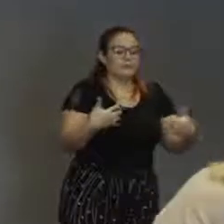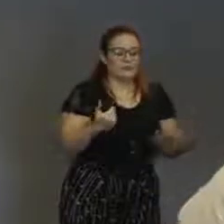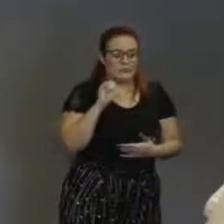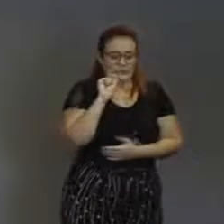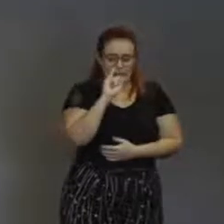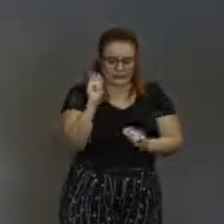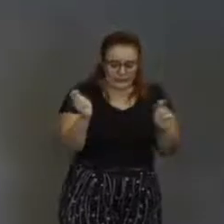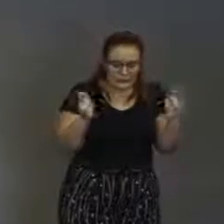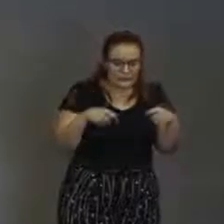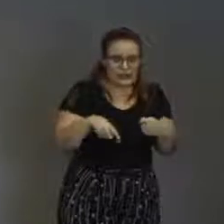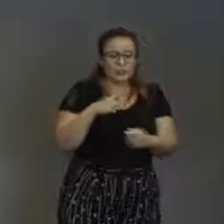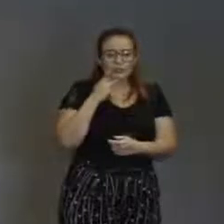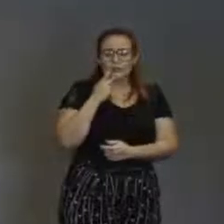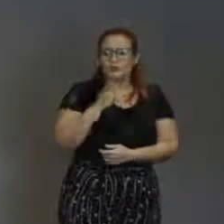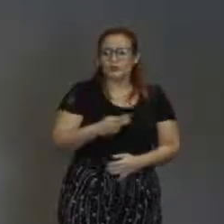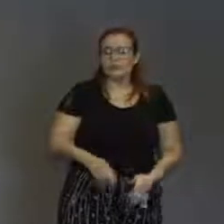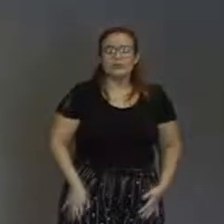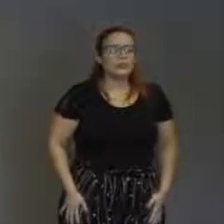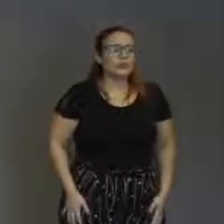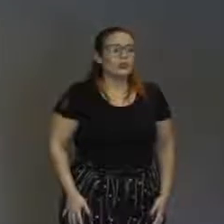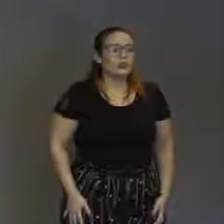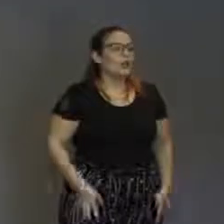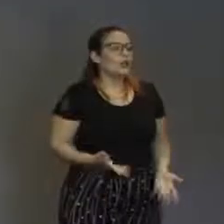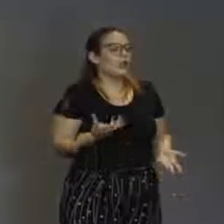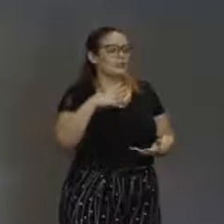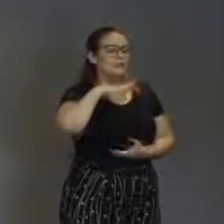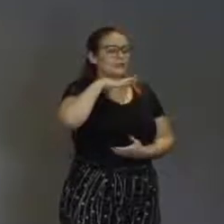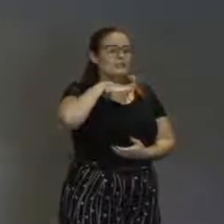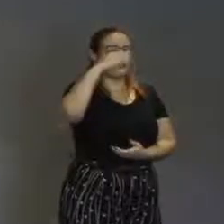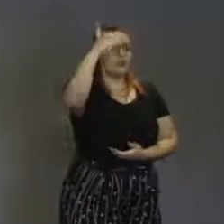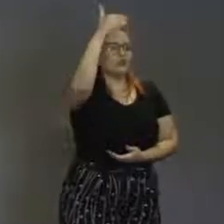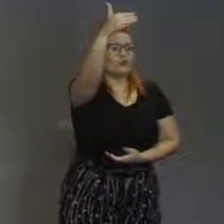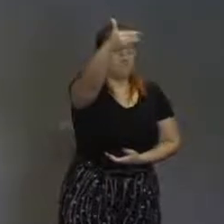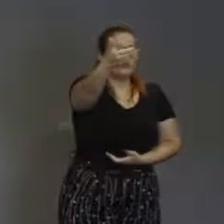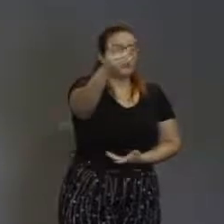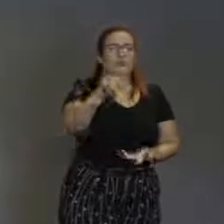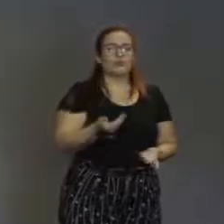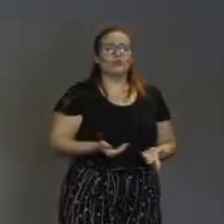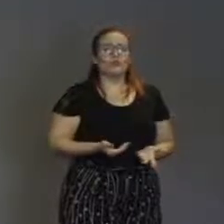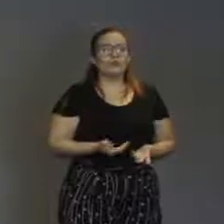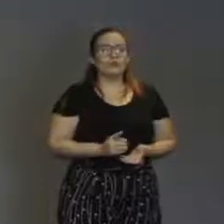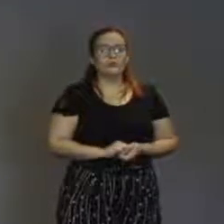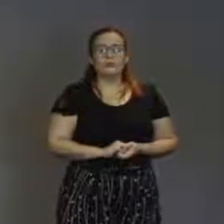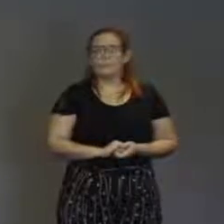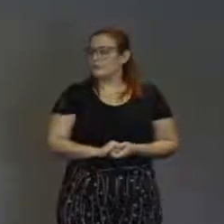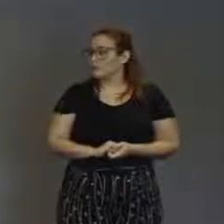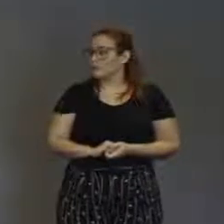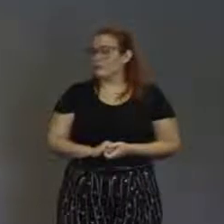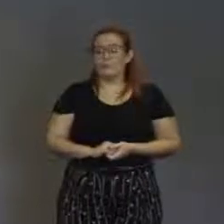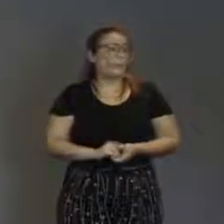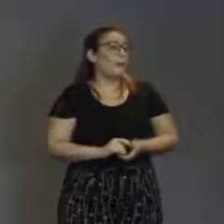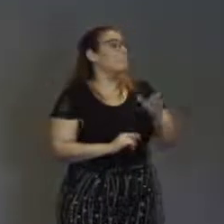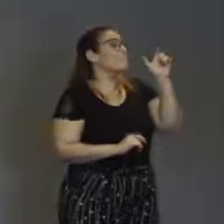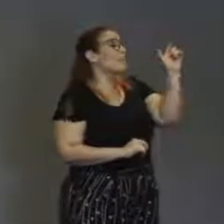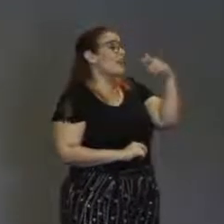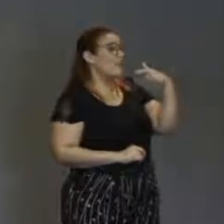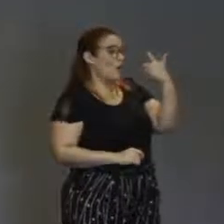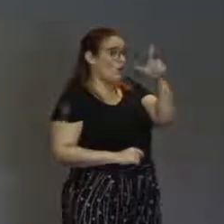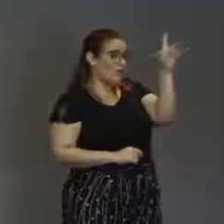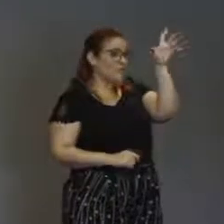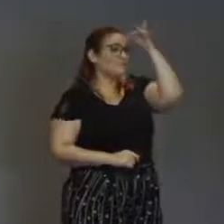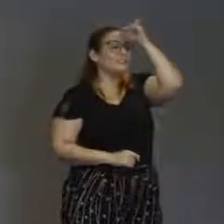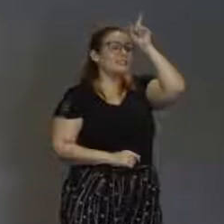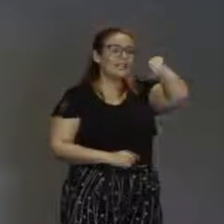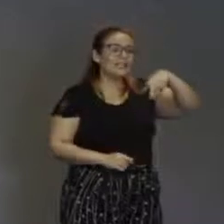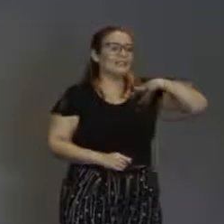falar dessa cidade do futuro, como que acho que Outra palavra ficou na minha cabeça, eu esqueci, o cidade do futuro.